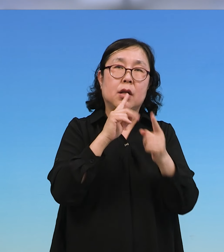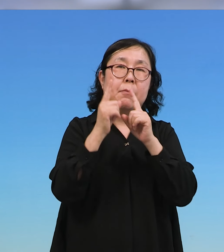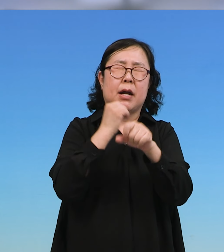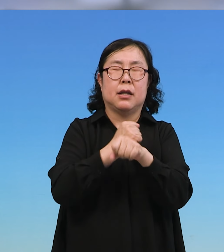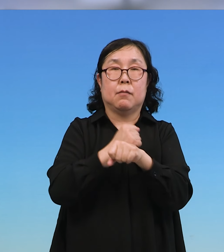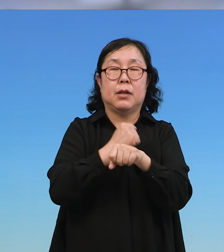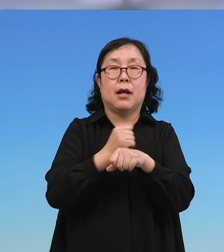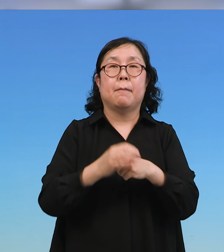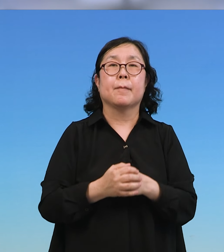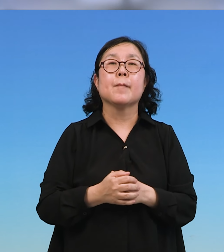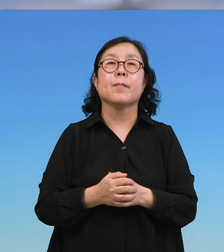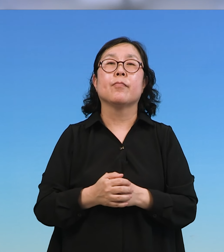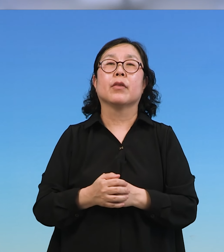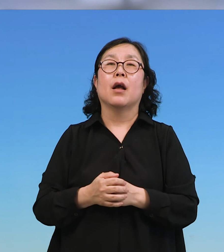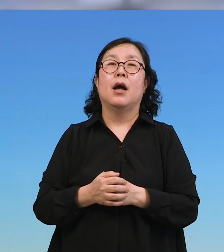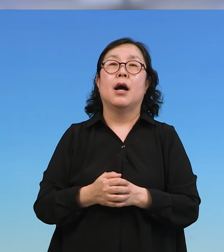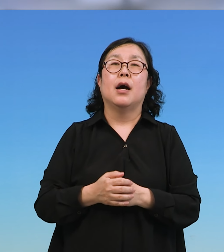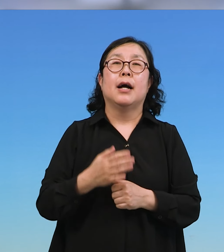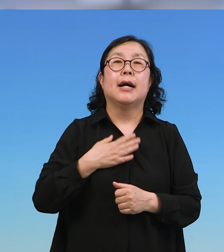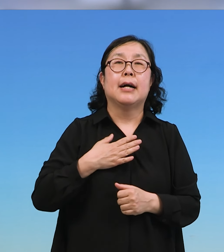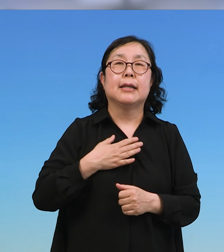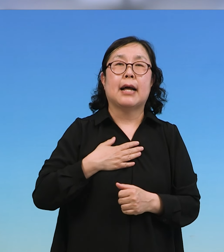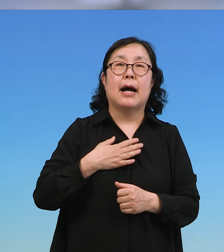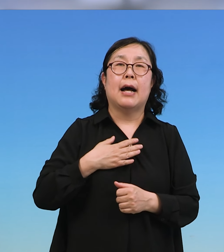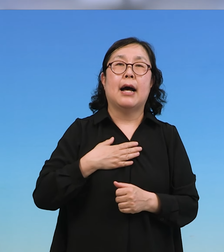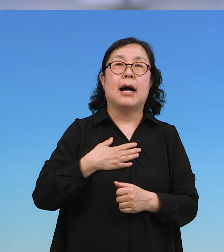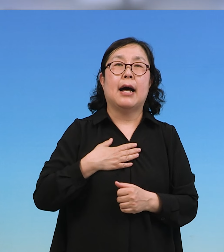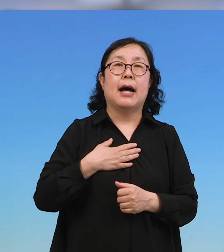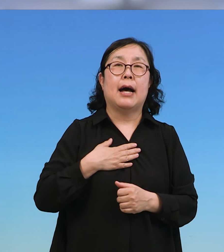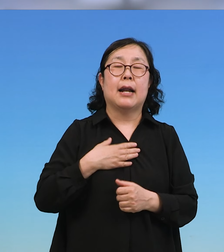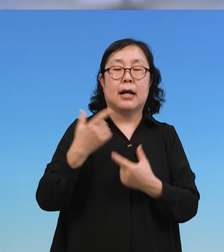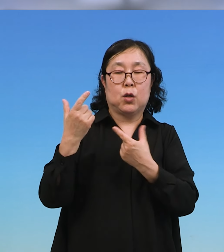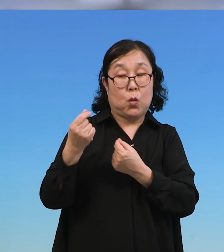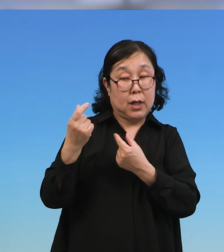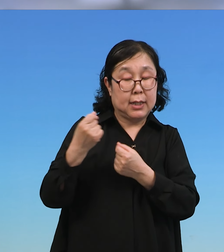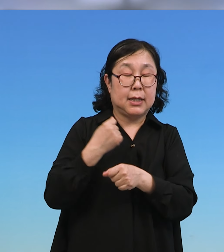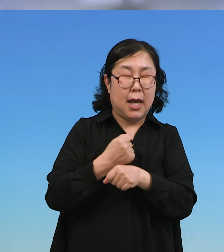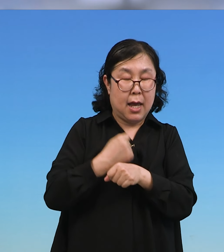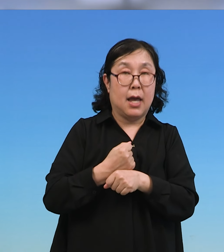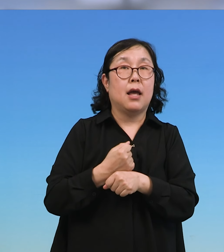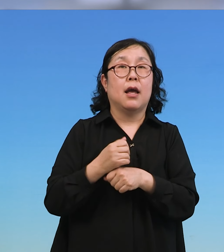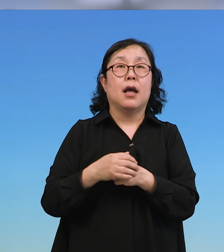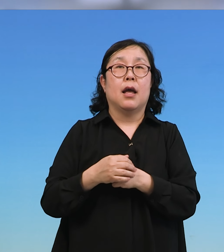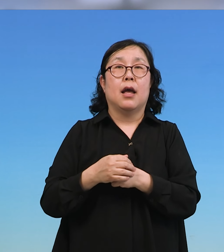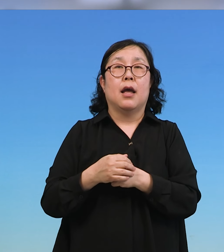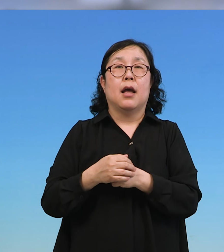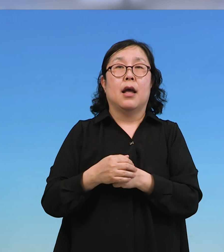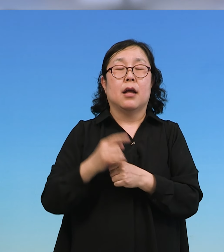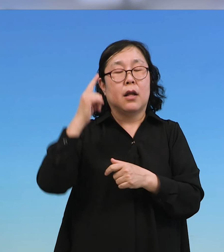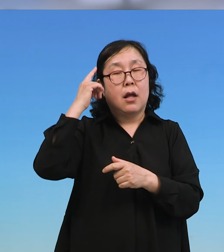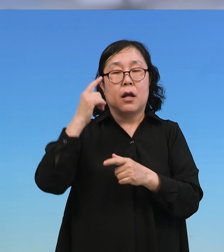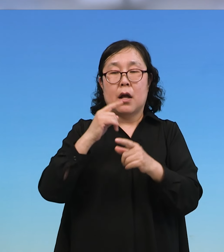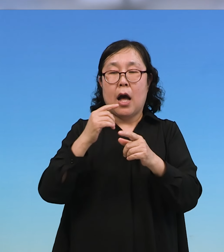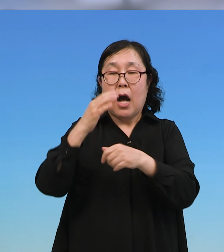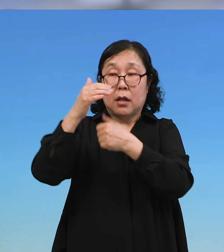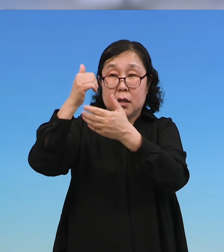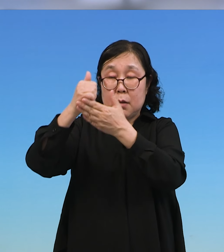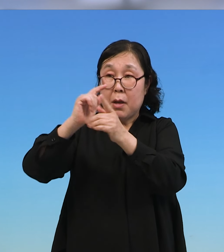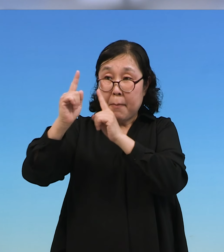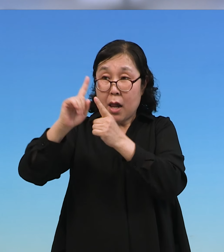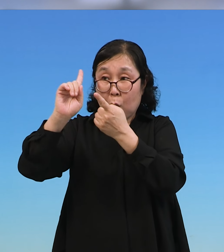보세요. 그럼 누나 따라해? 말하게 하심을 따라 하는데 무슨 박사학위가